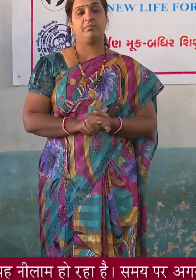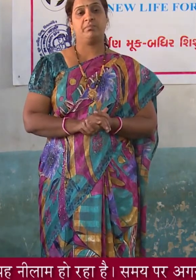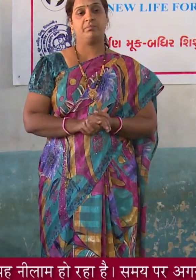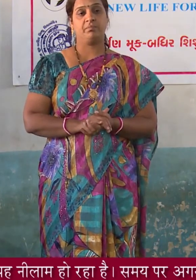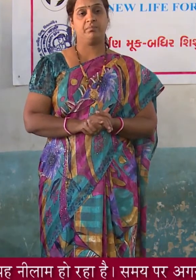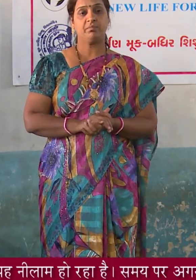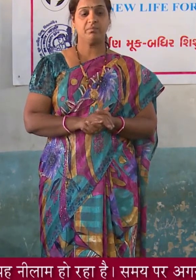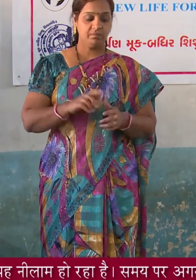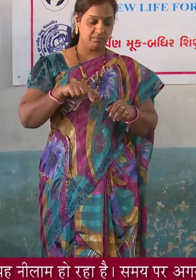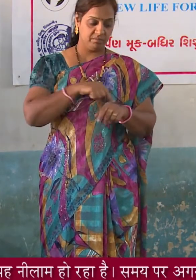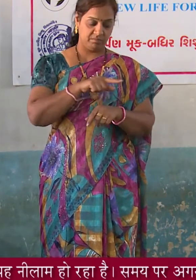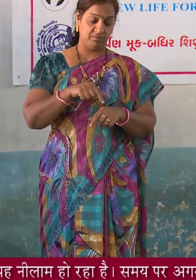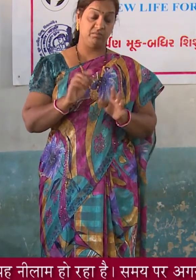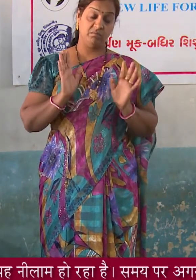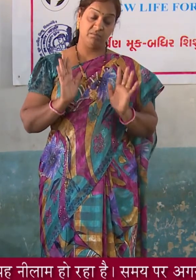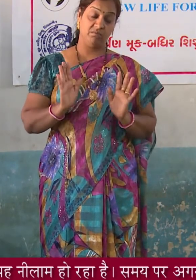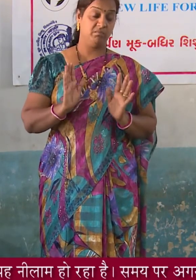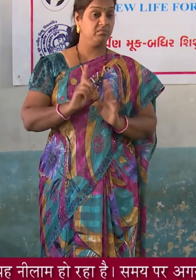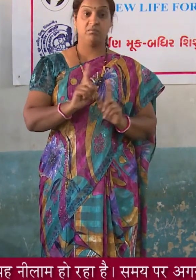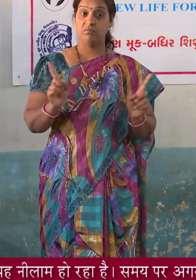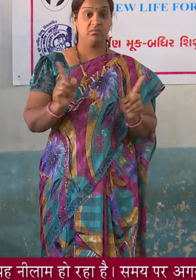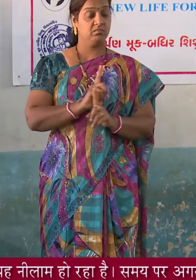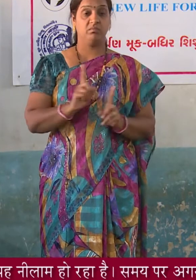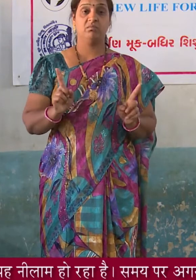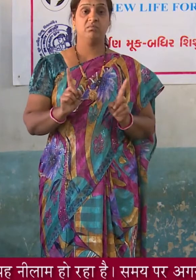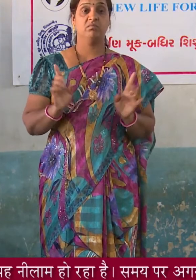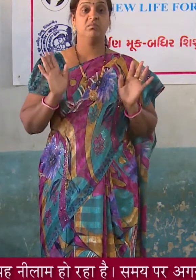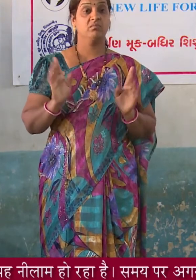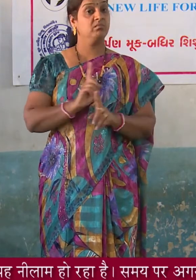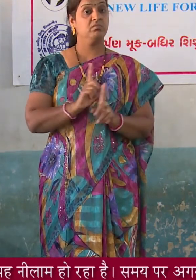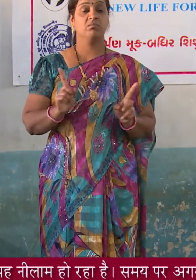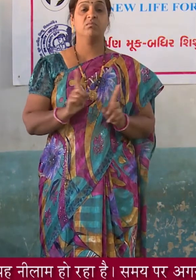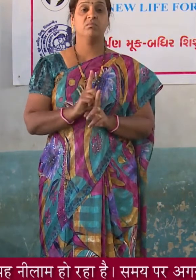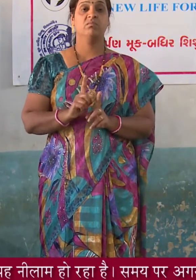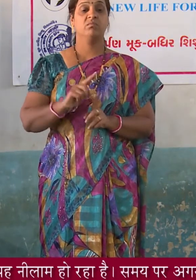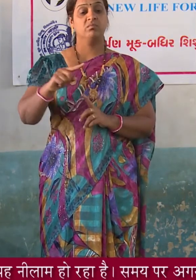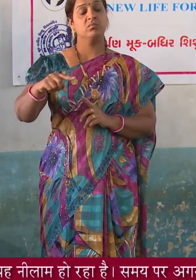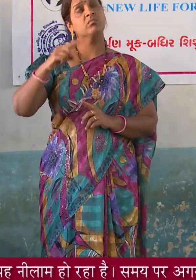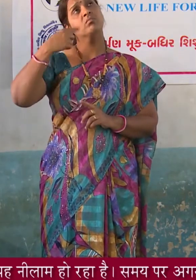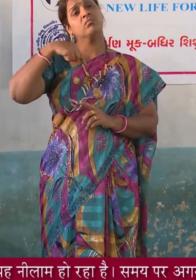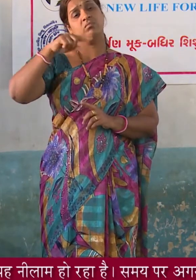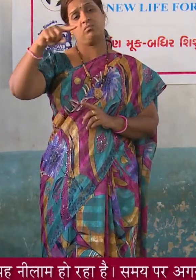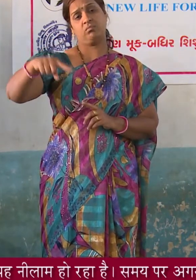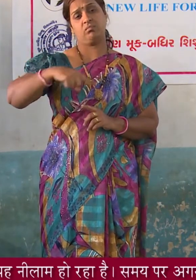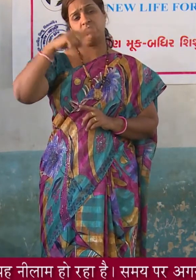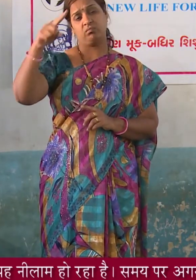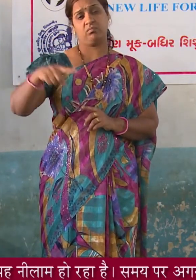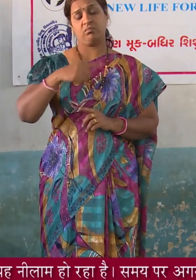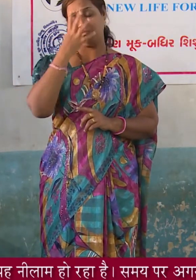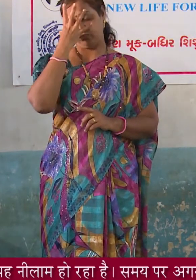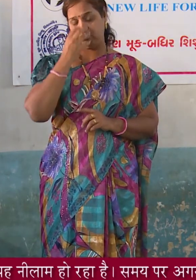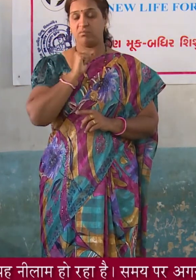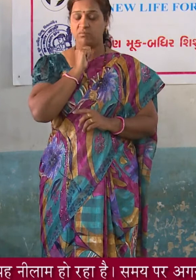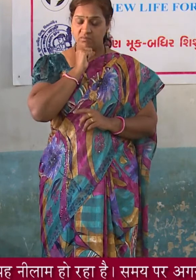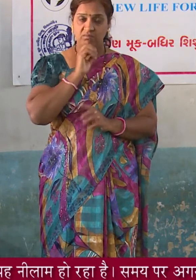समय पर अगर कोई कर्तव्य नहीं करता है, ठीक से कार्य नहीं करता है, तो एक दिन उसको पश्चाताप ही करना पड़ता